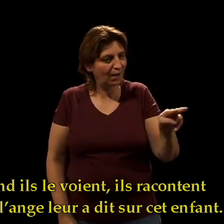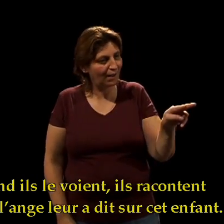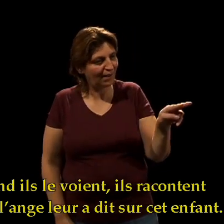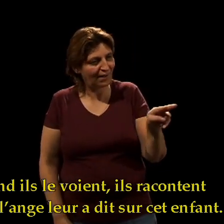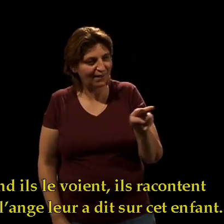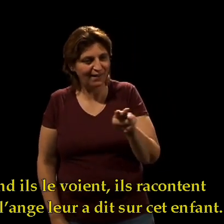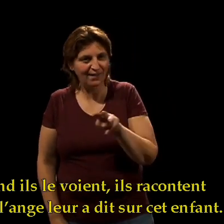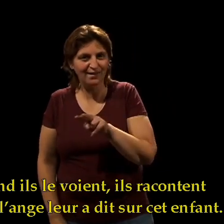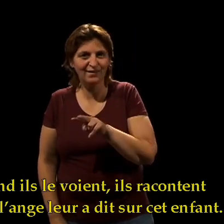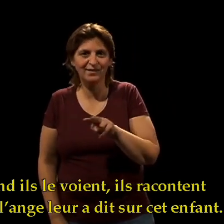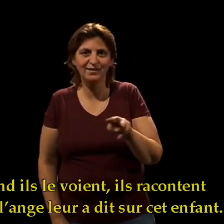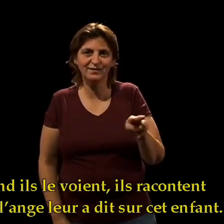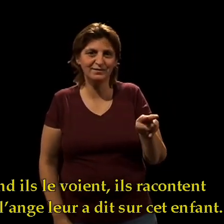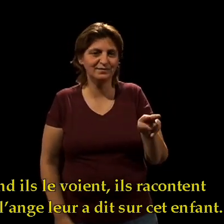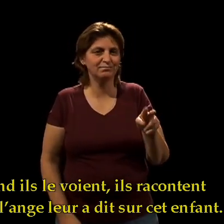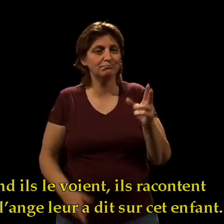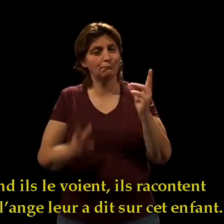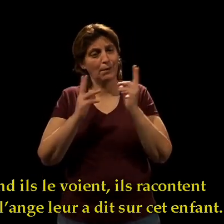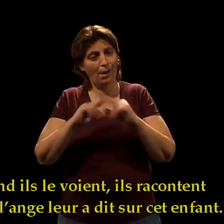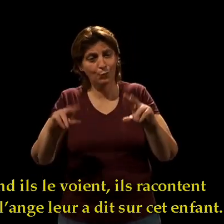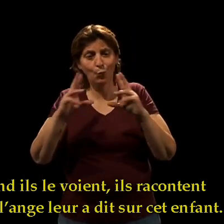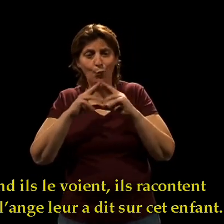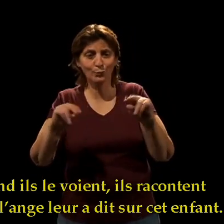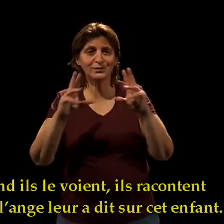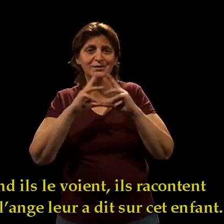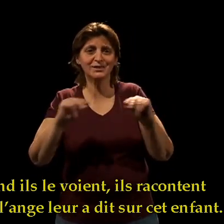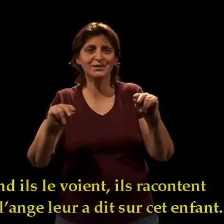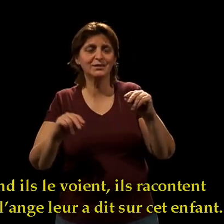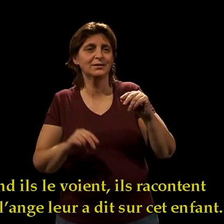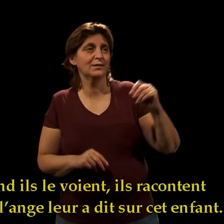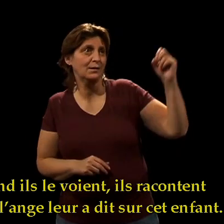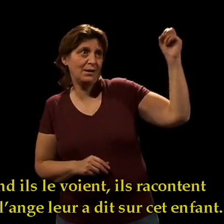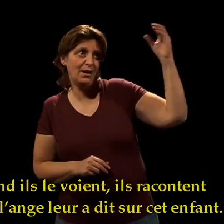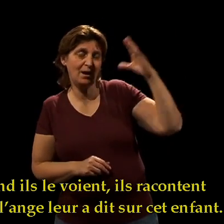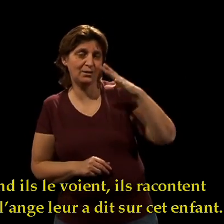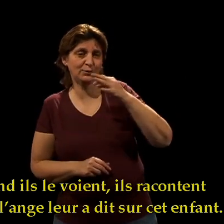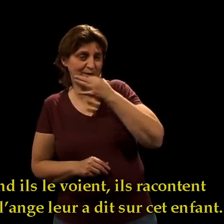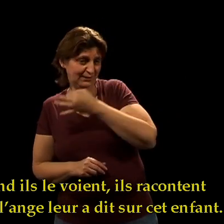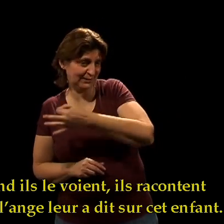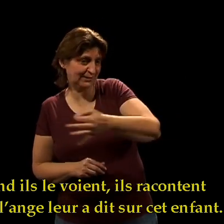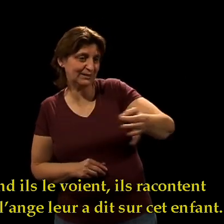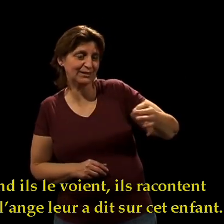Quand ils le voient, ils racontent ce que l'ange leur a dit sur cet enfant.